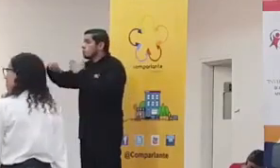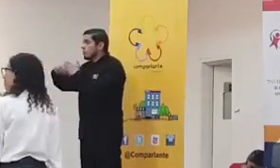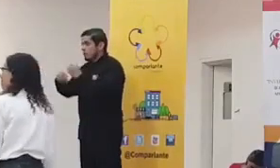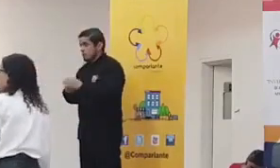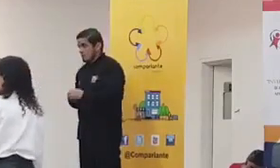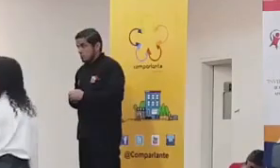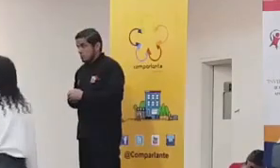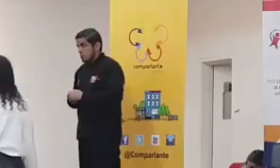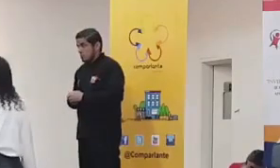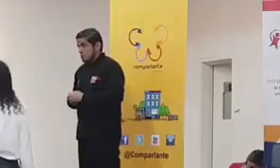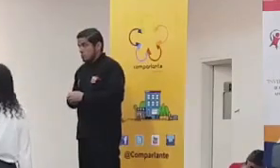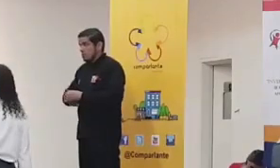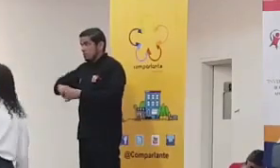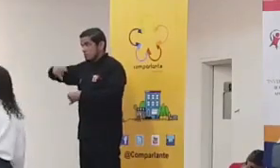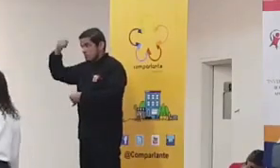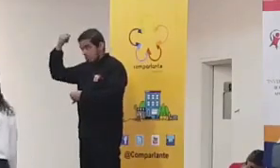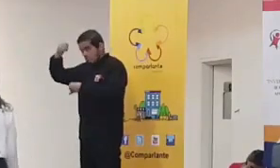del día,